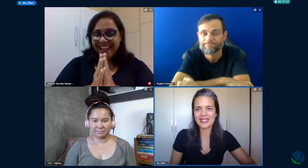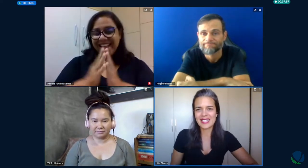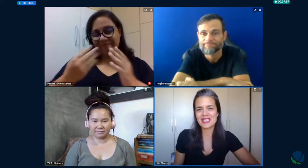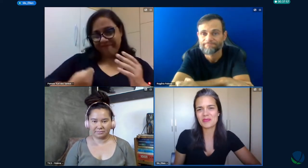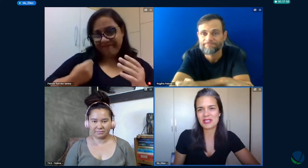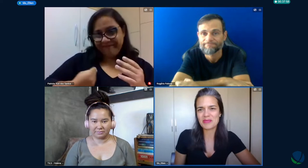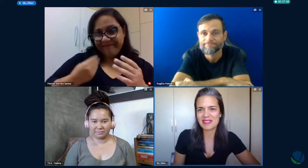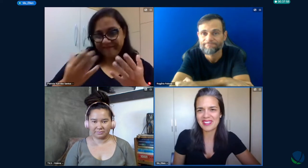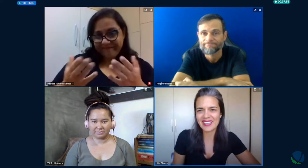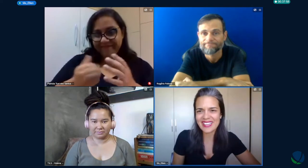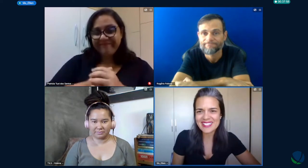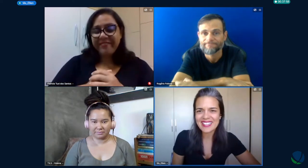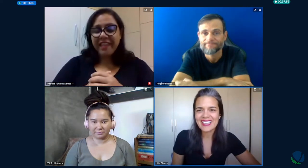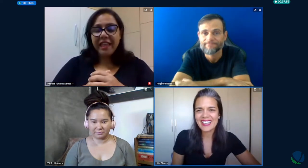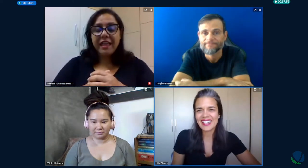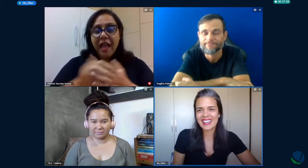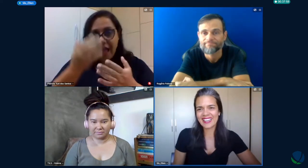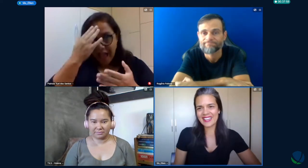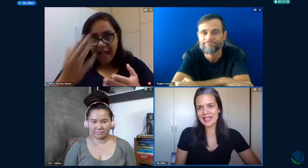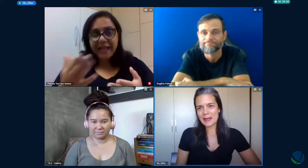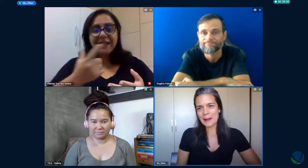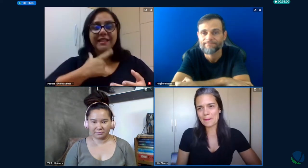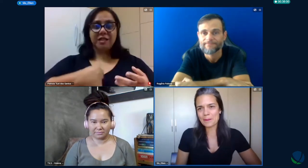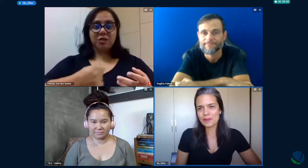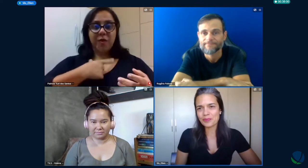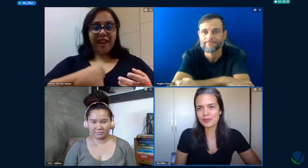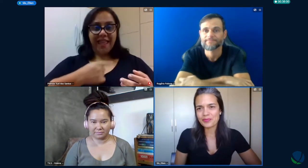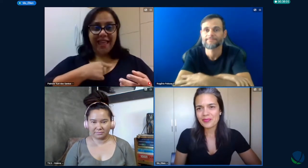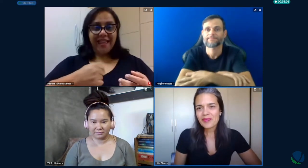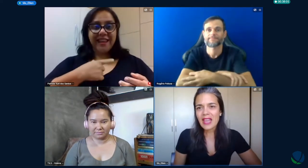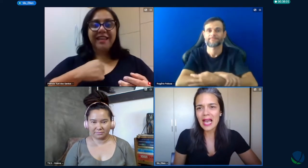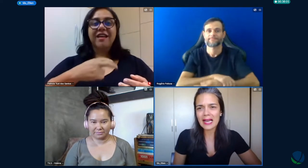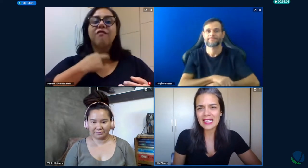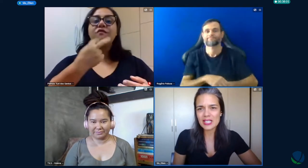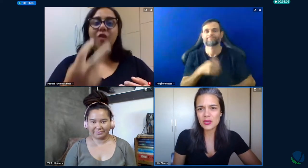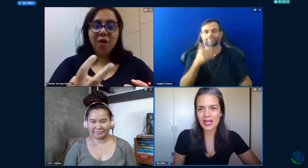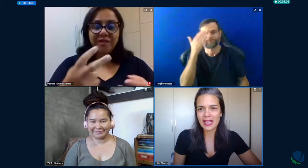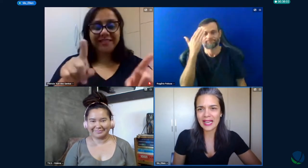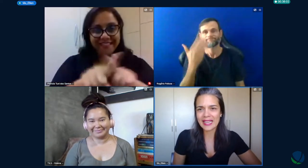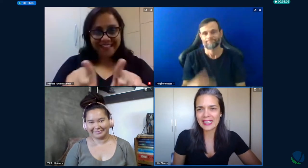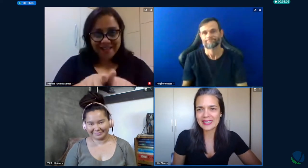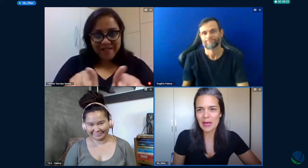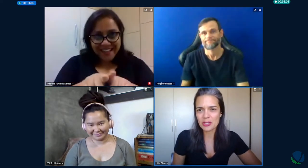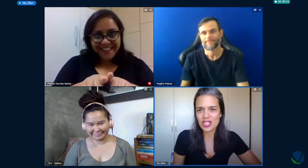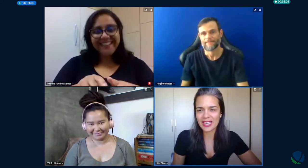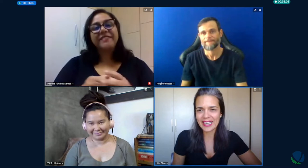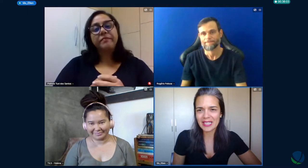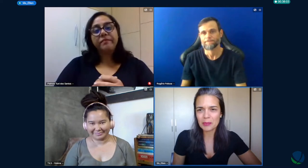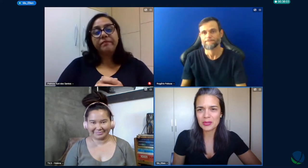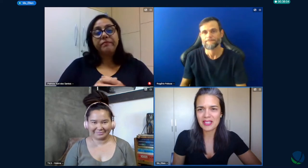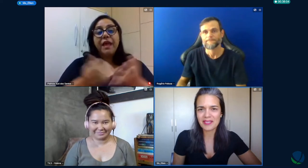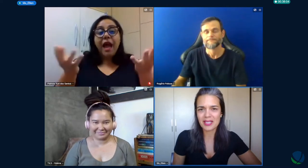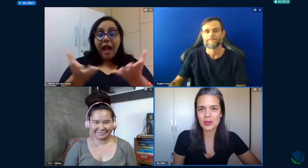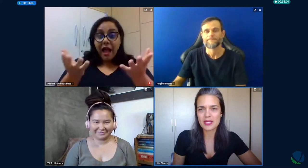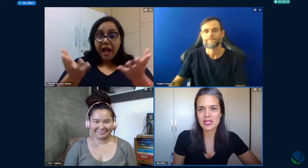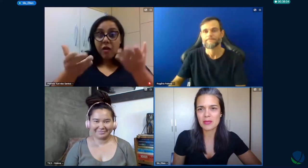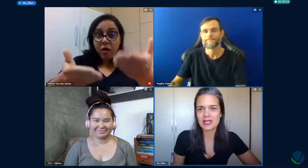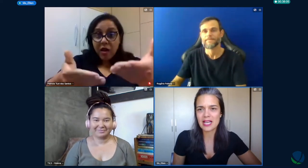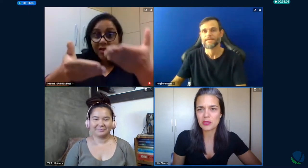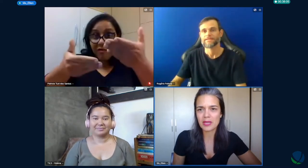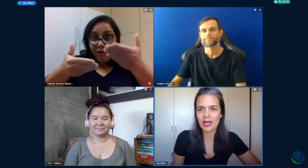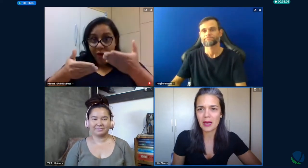Então, eu agradeço mais uma vez. Agradeço a intérprete Helena por ter